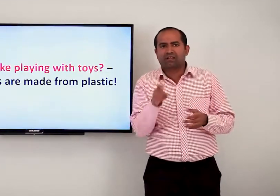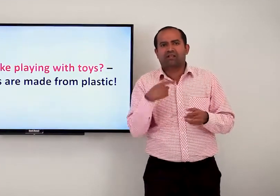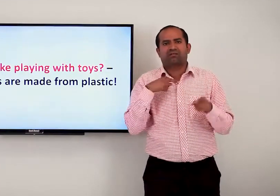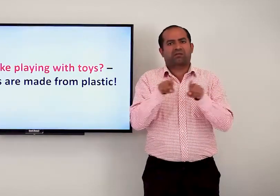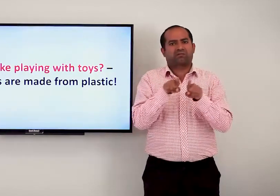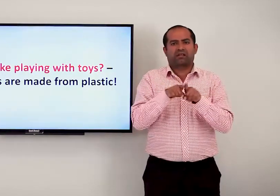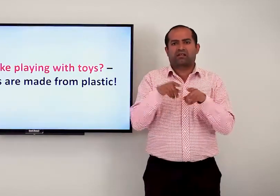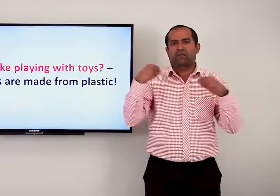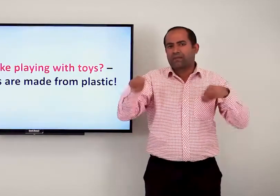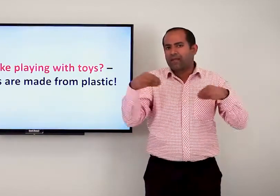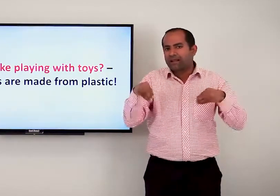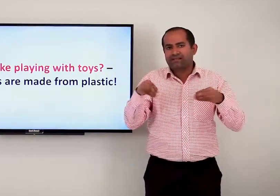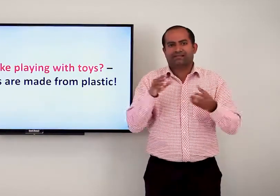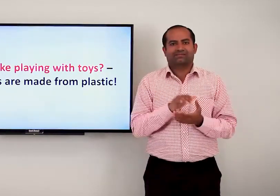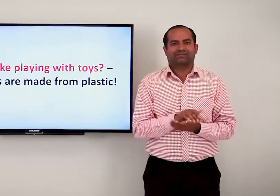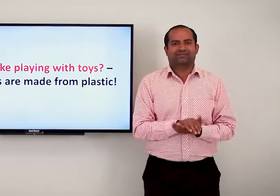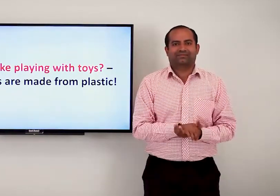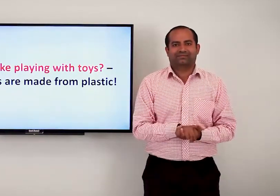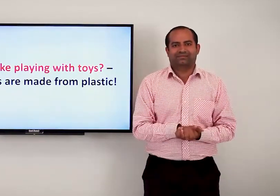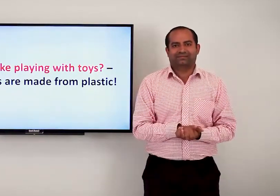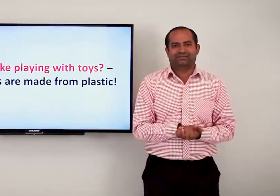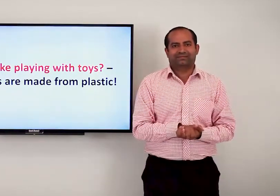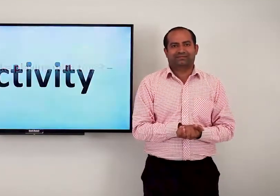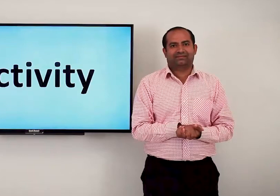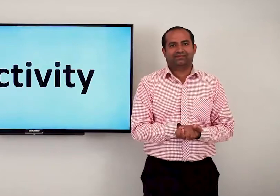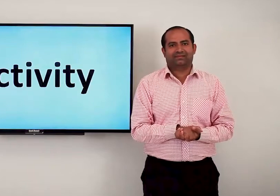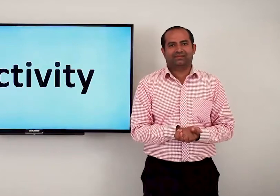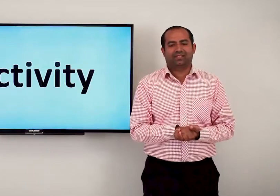कुछ खिलौने प्लास्टिक से ही बनते हैं।